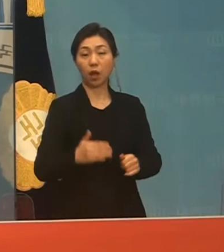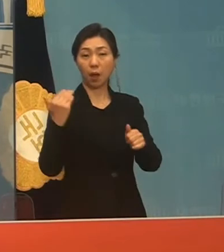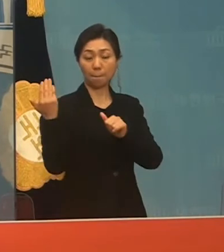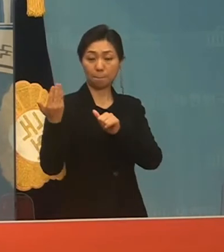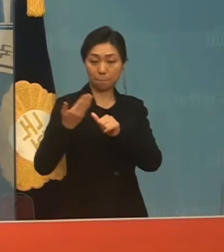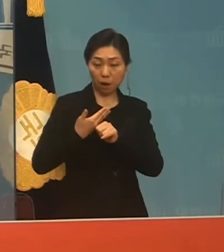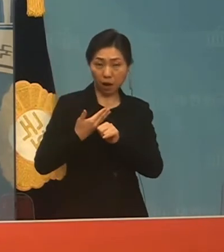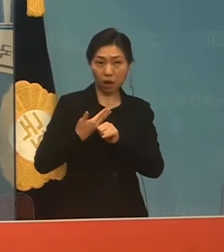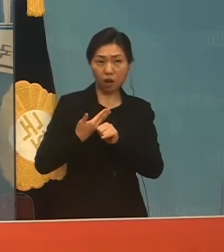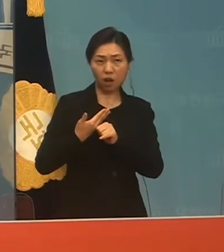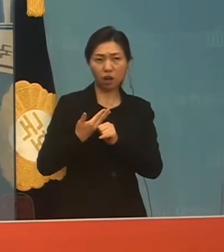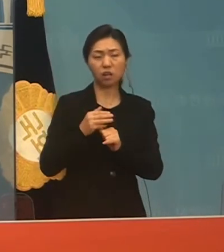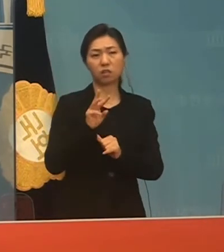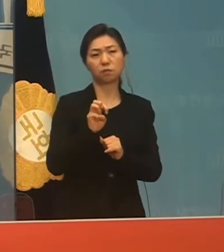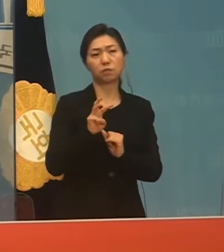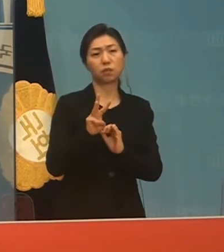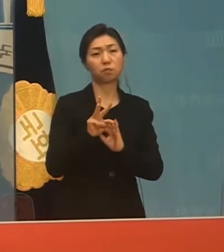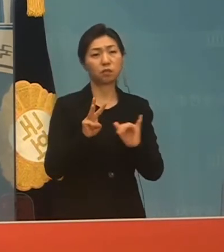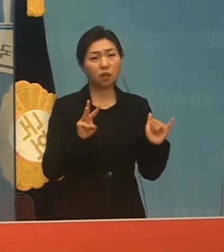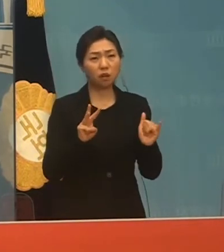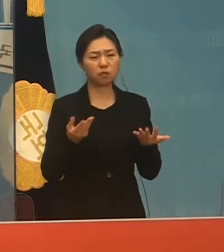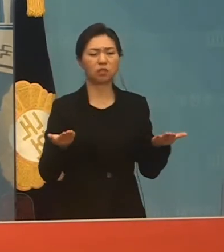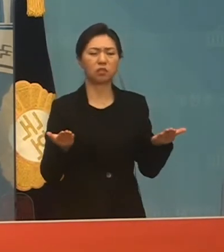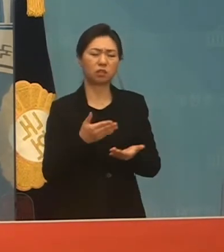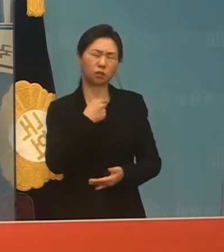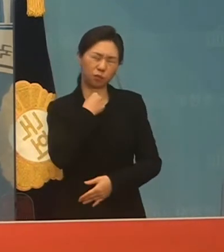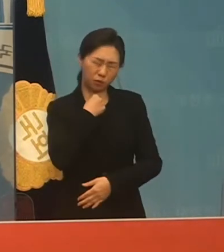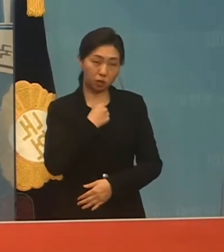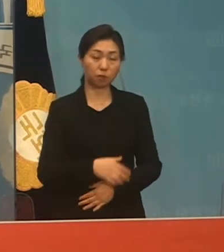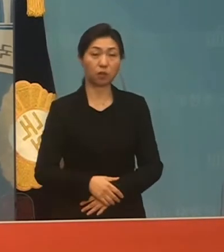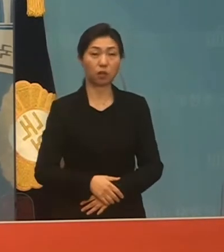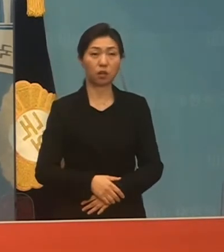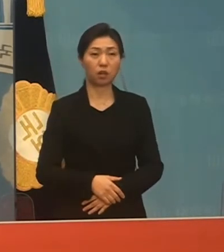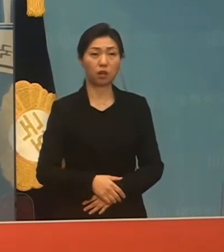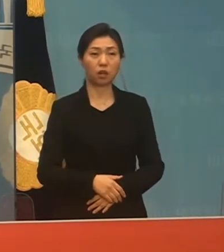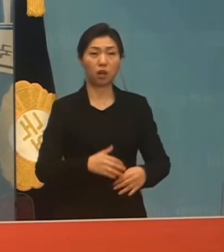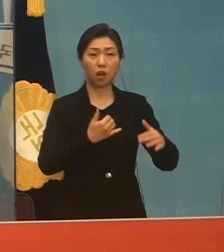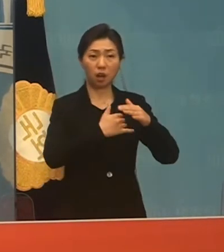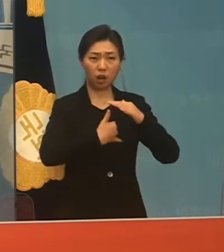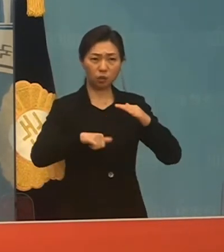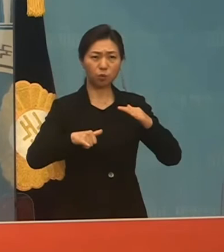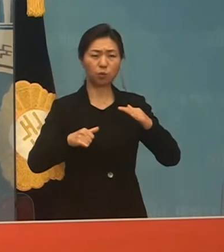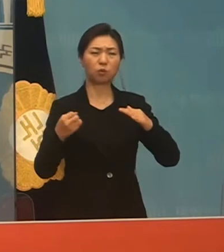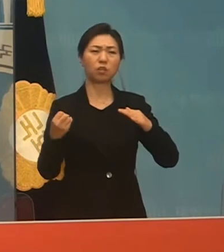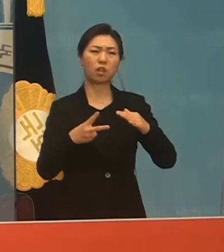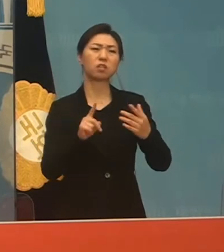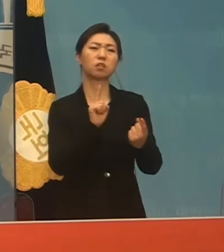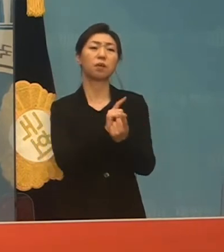해고된 33명의 노동자들은 일하고 싶어 합니다. 가족 품으로 돌아가고 싶어 합니다.